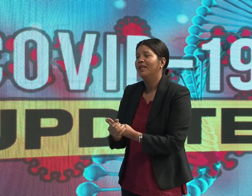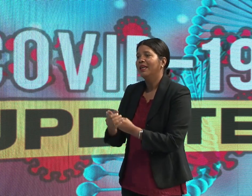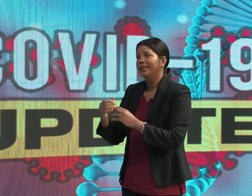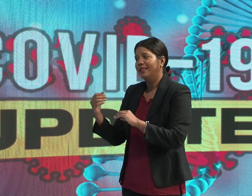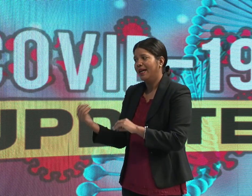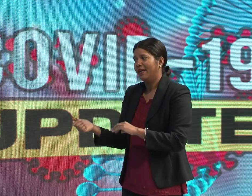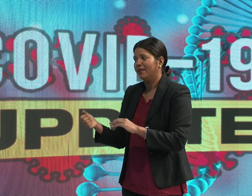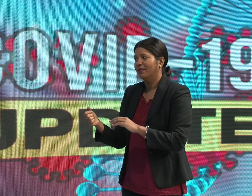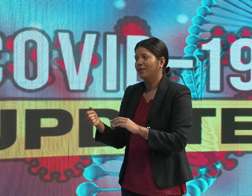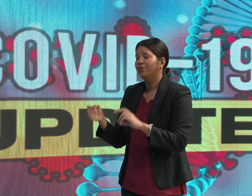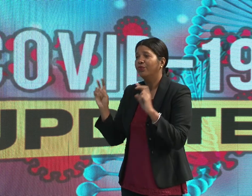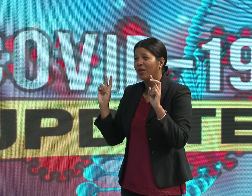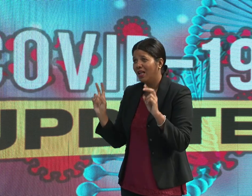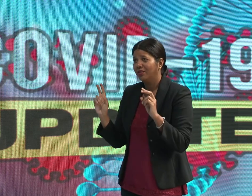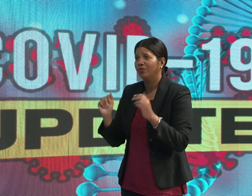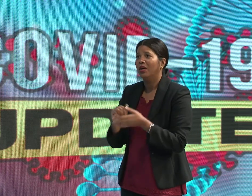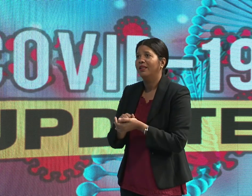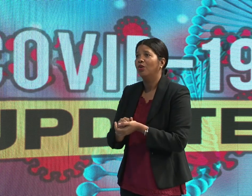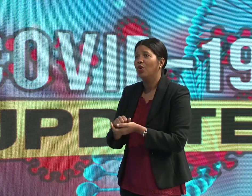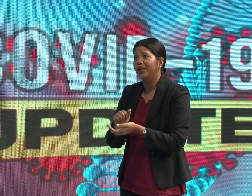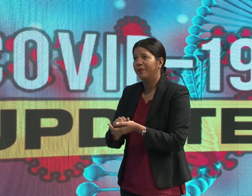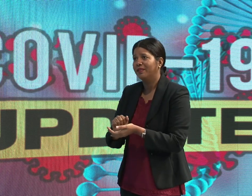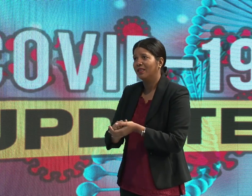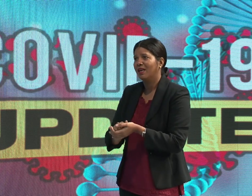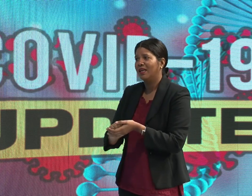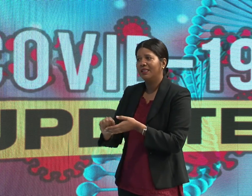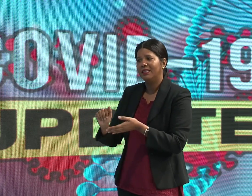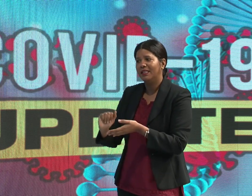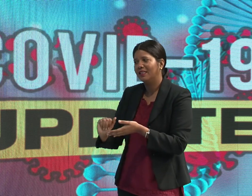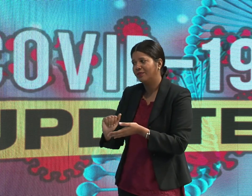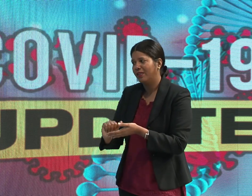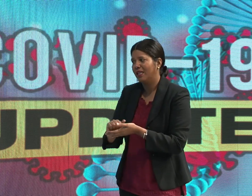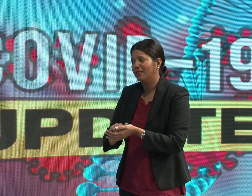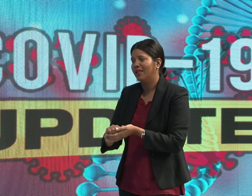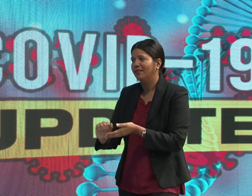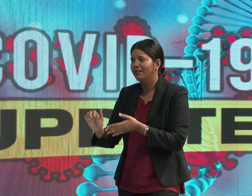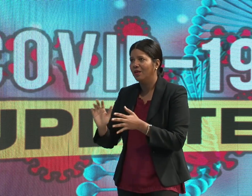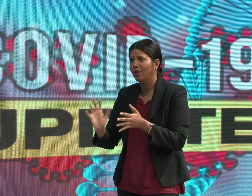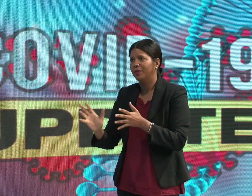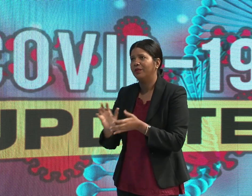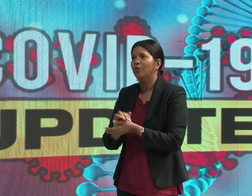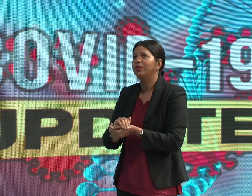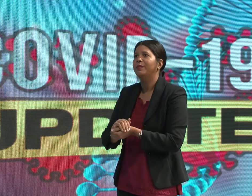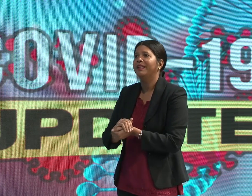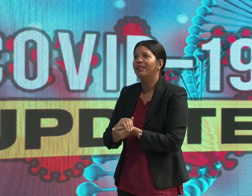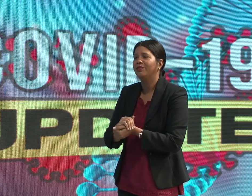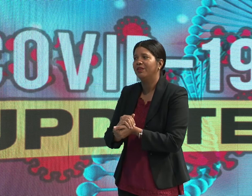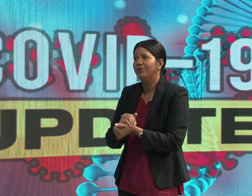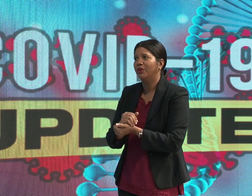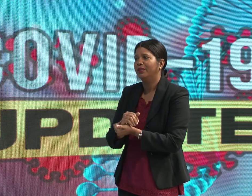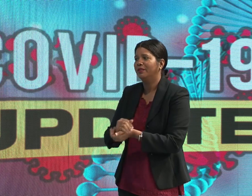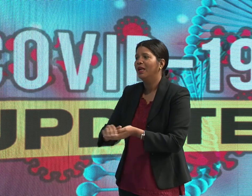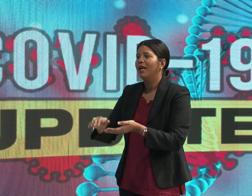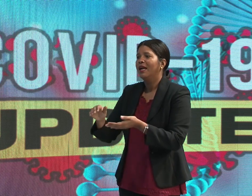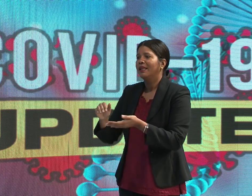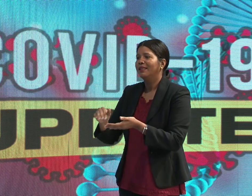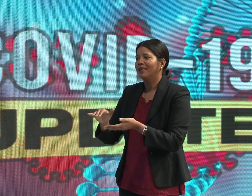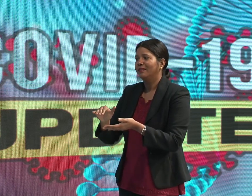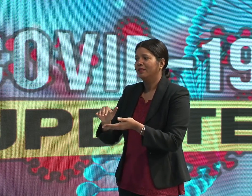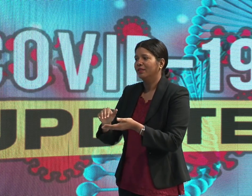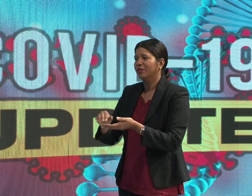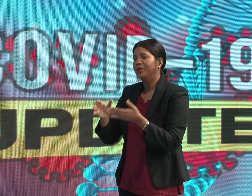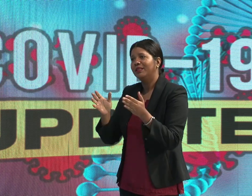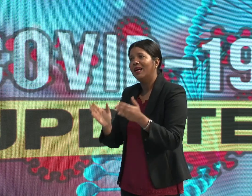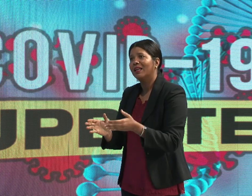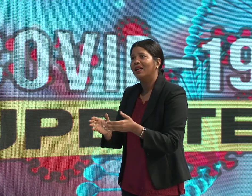bewijsmateriaal naar vooralsnog aan de Grondgreepsraad gaat. Ik denk dat dat vandaag de laatste dag wordt, maar gewoon de berichtgevingen volgen.